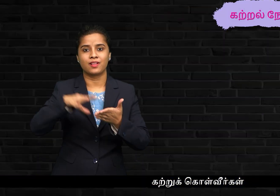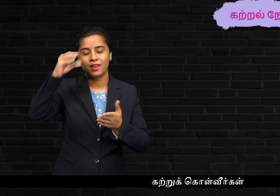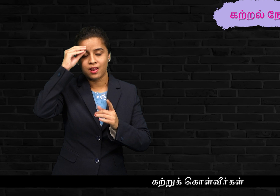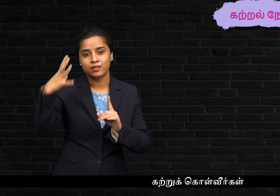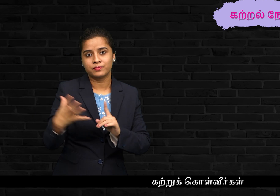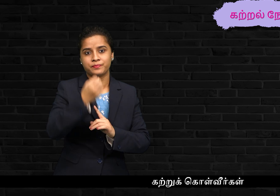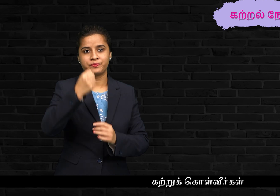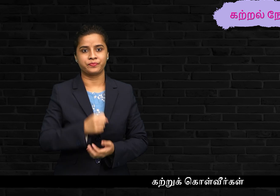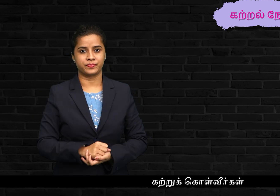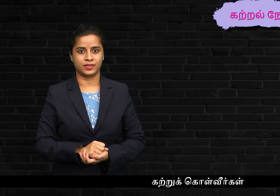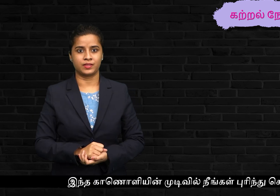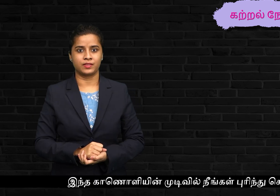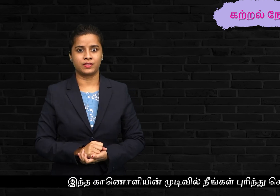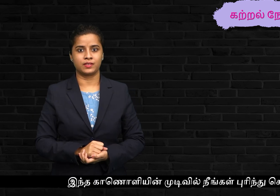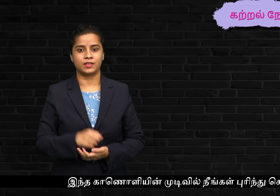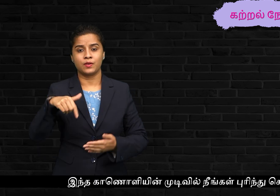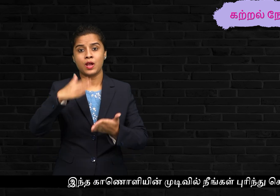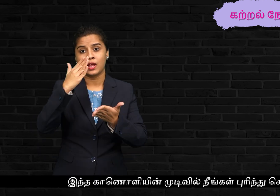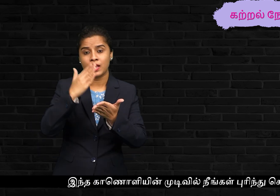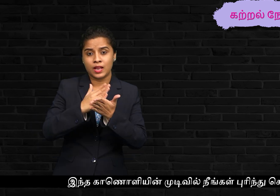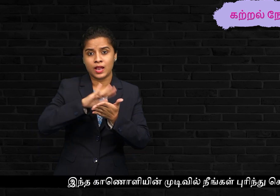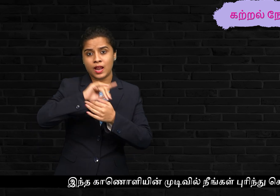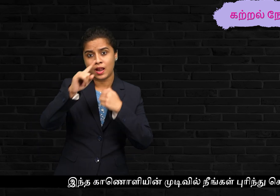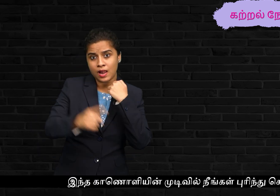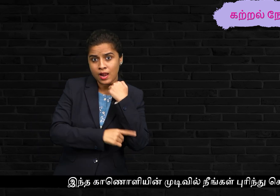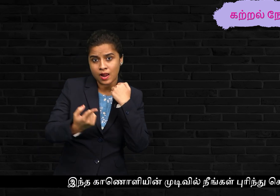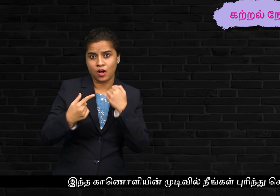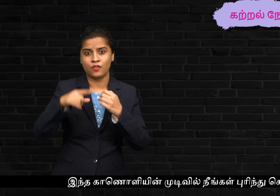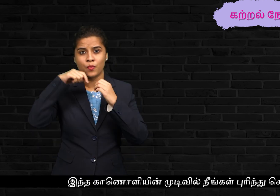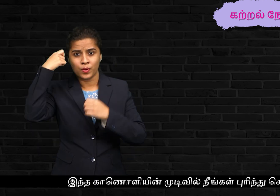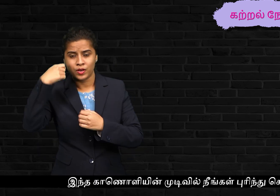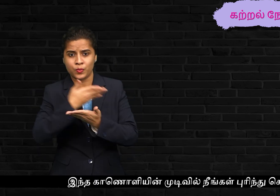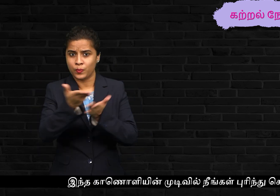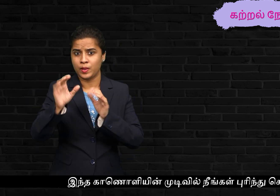கற்றுக்கொள்வீர்கள். இந்த காணொளியின் முடிவில் நீங்கள் புரிந்து கொள்வீர்கள்: